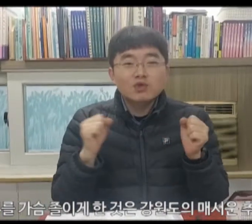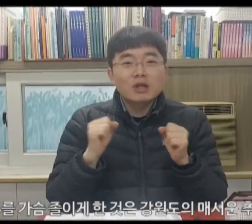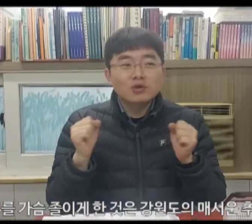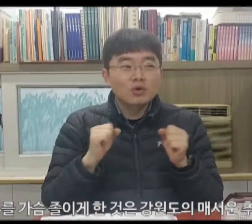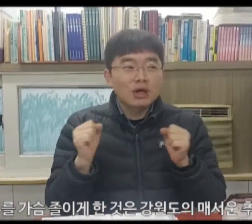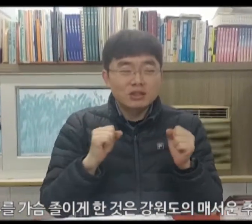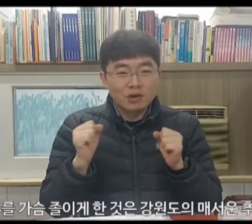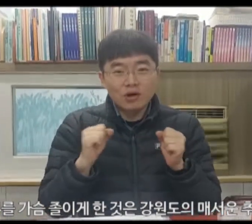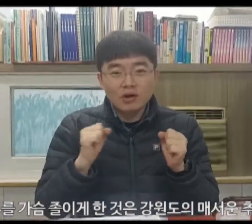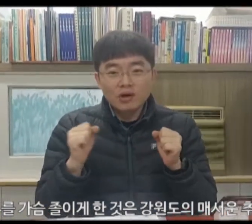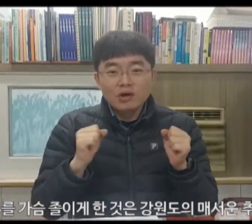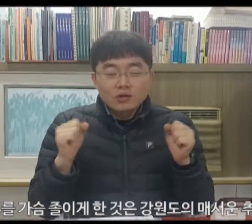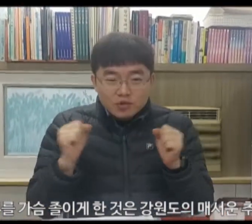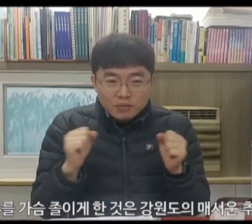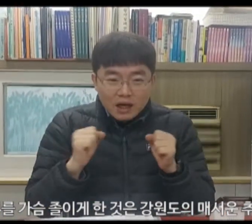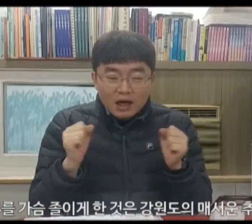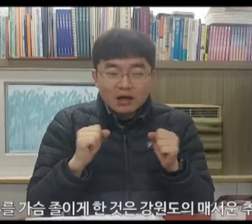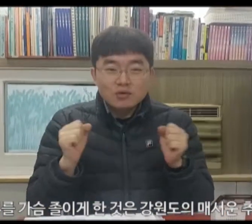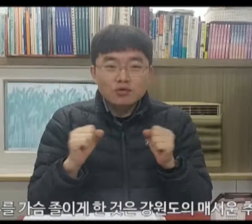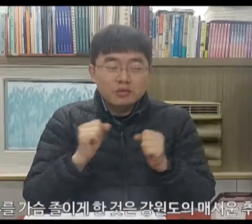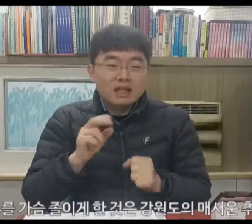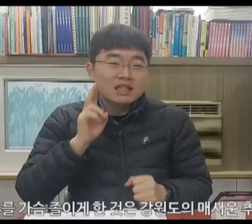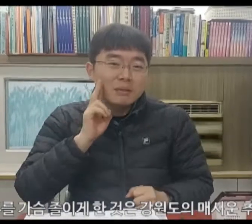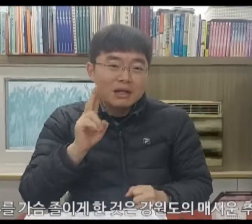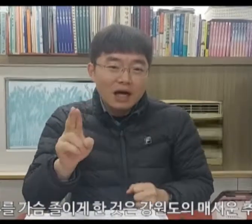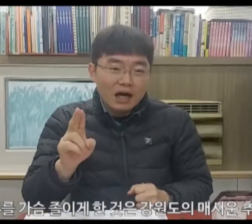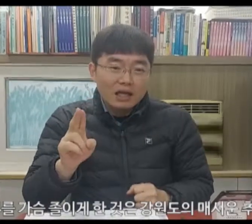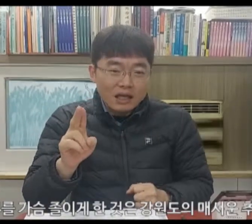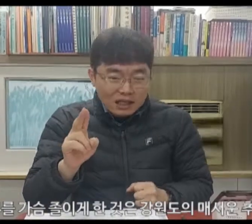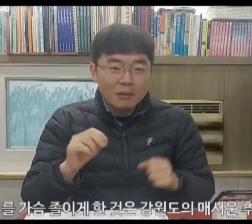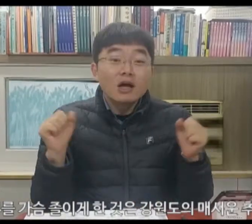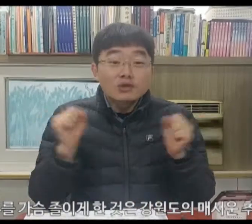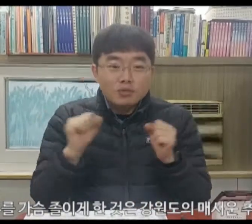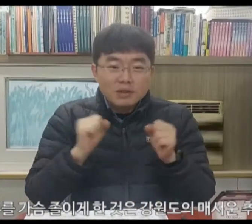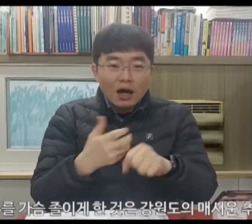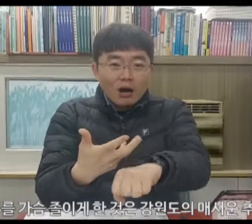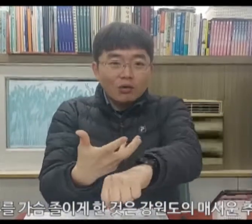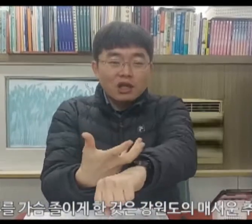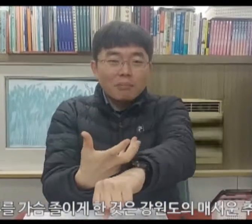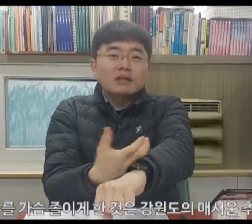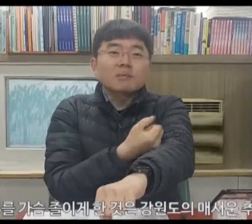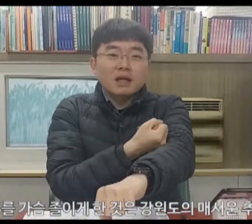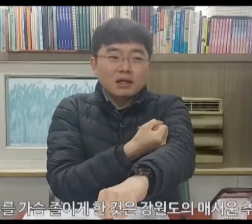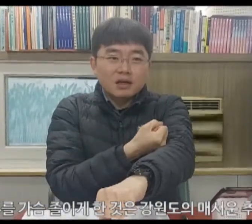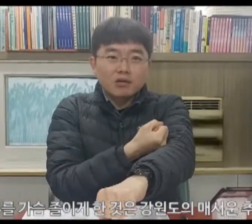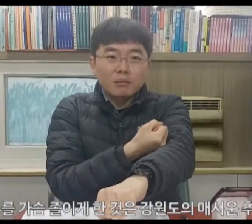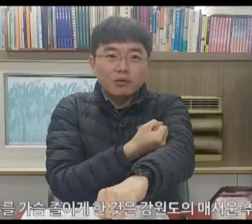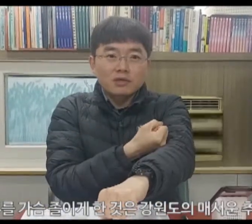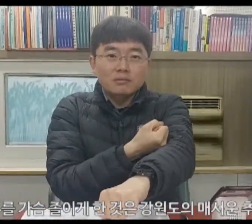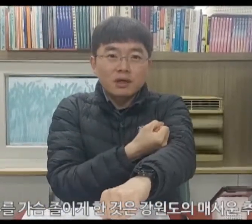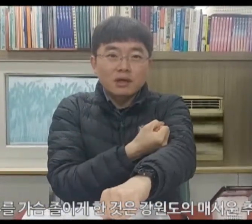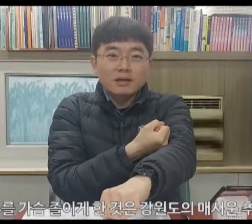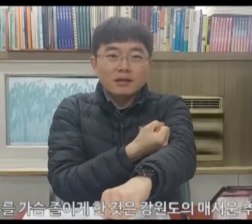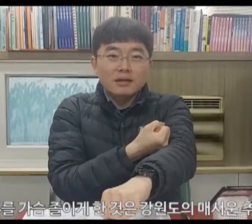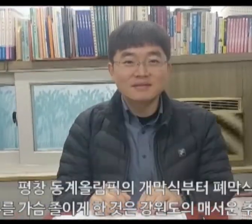추위에도 정도가 있죠. 춥다 또는 춥다 심하다, 그다음에 춥다 하고 이렇게 매섭다는 걸 이렇게